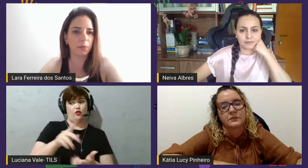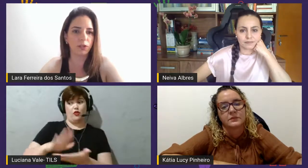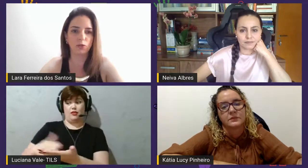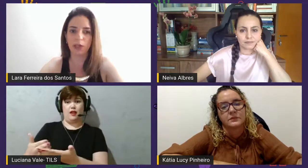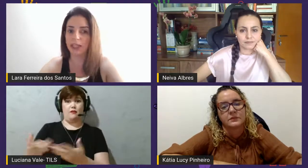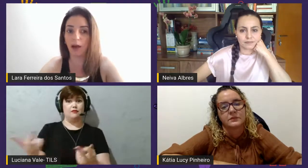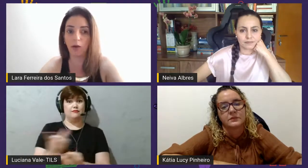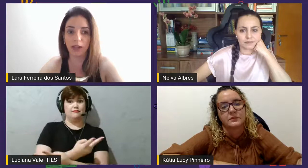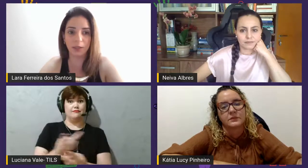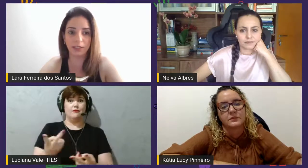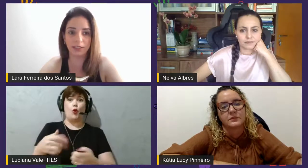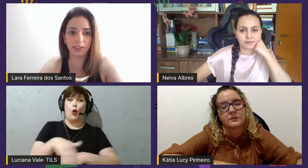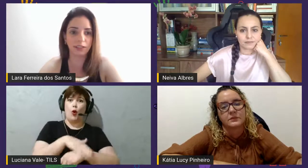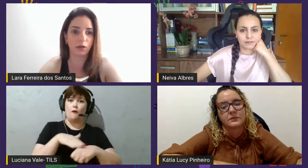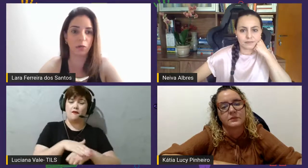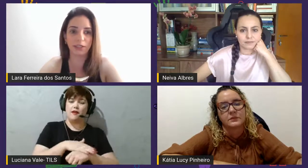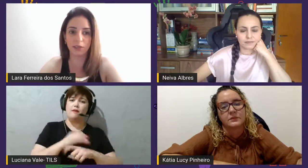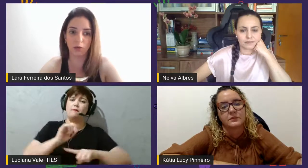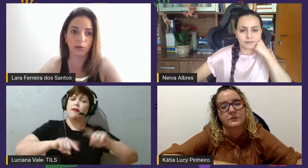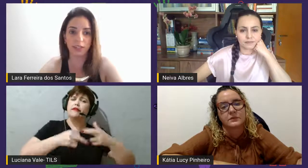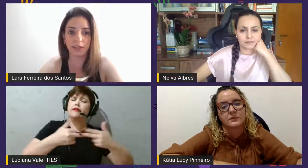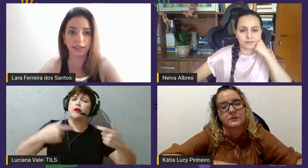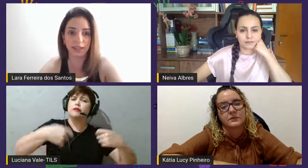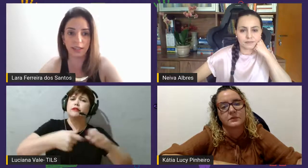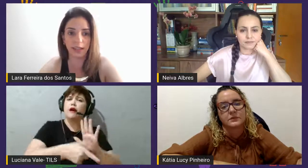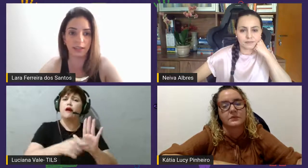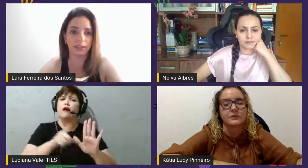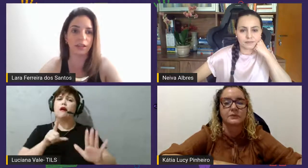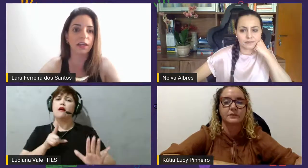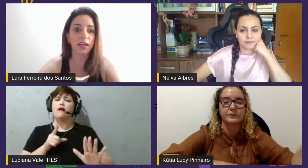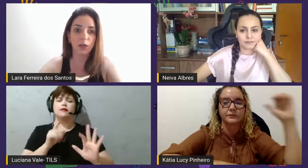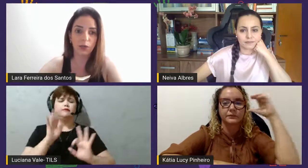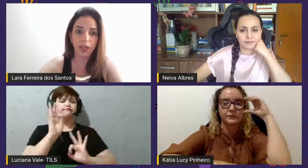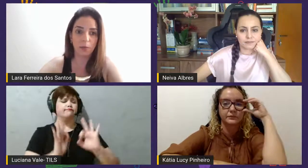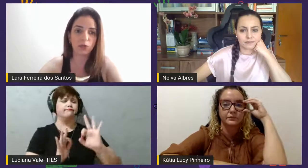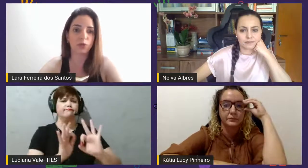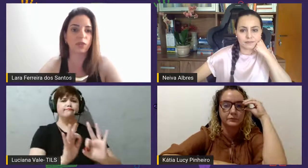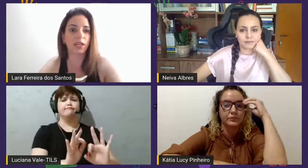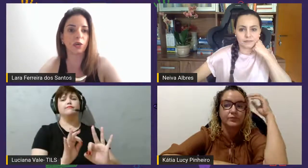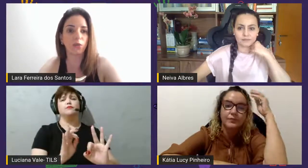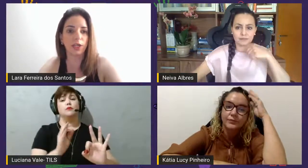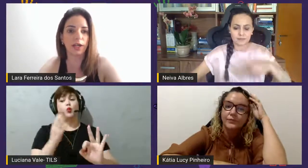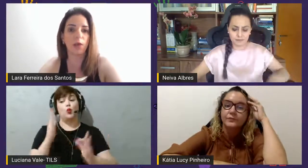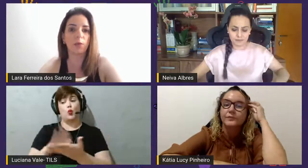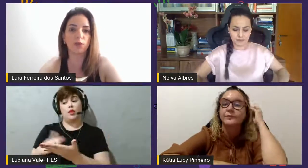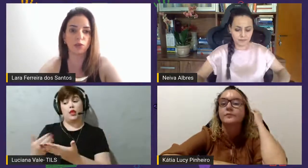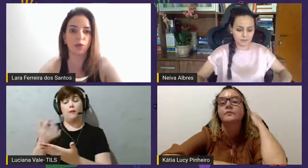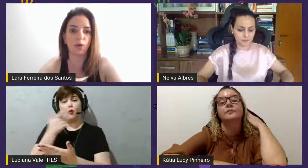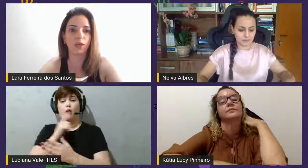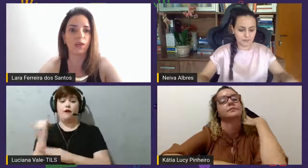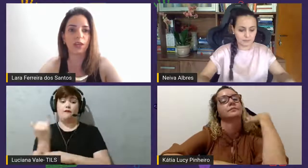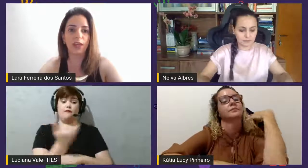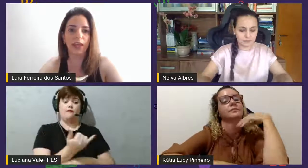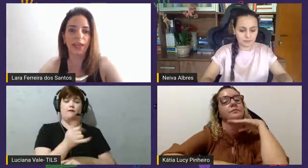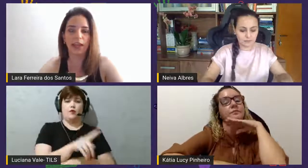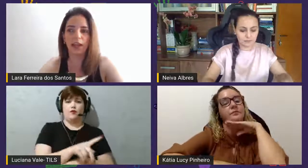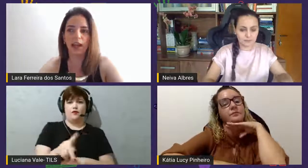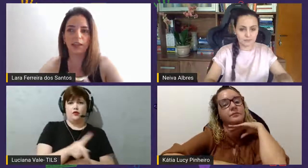com o intérprete, o material que ele precisa, com uma certa antecedência, o intérprete consegue comunicar ao